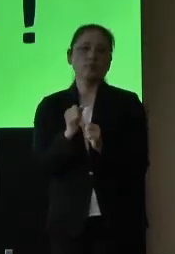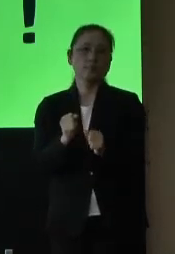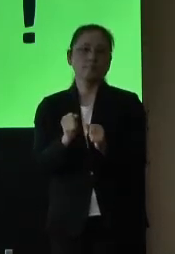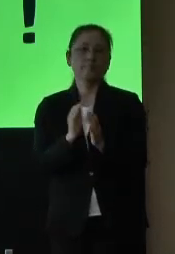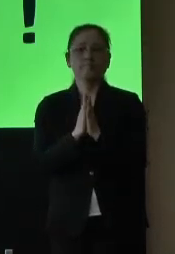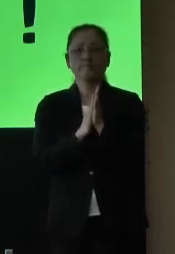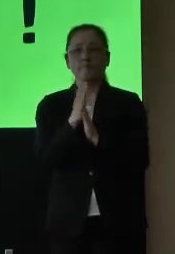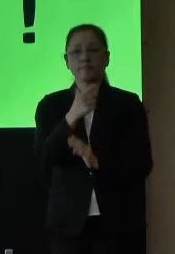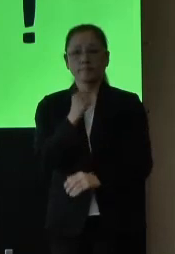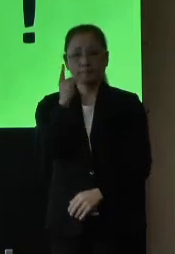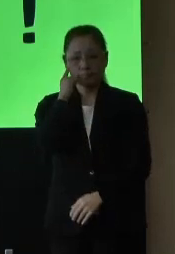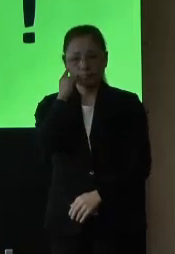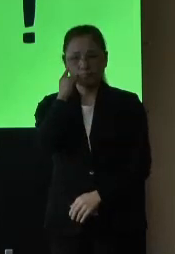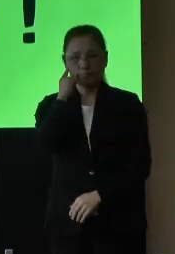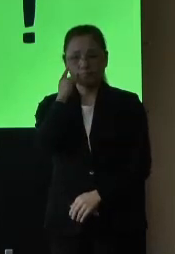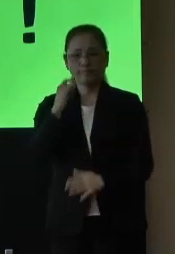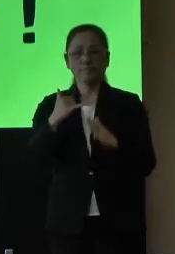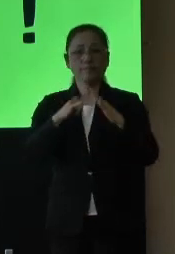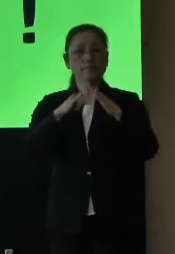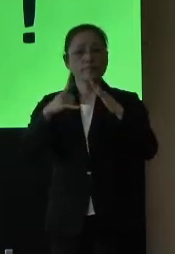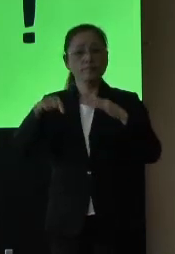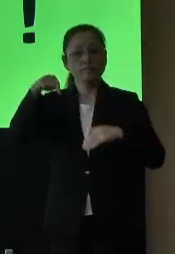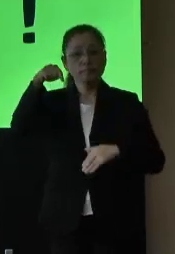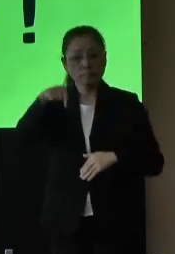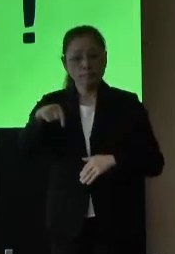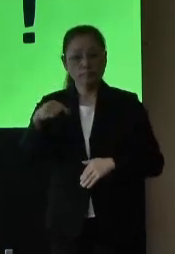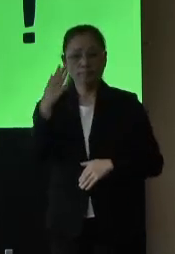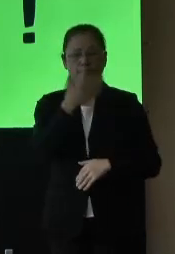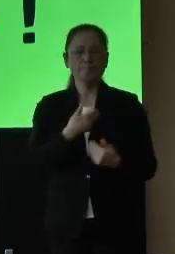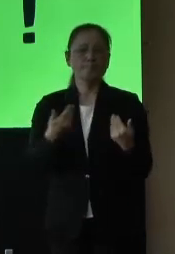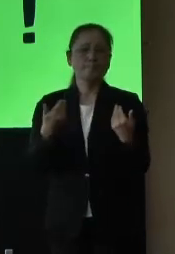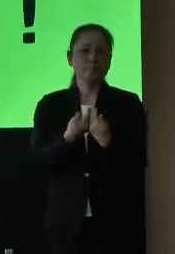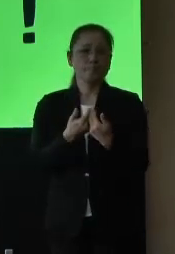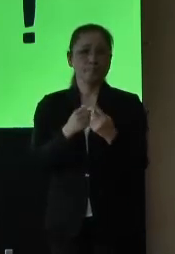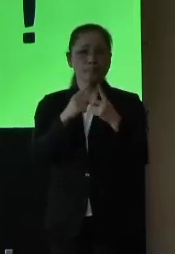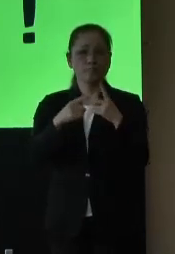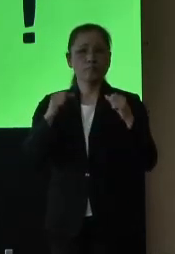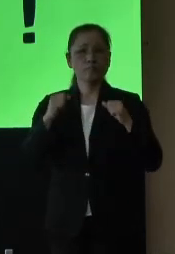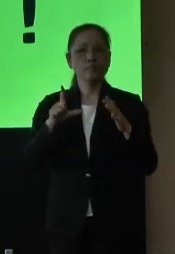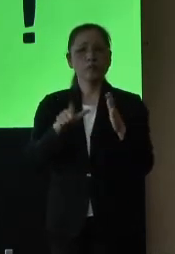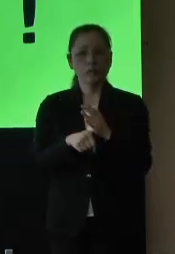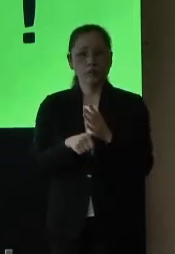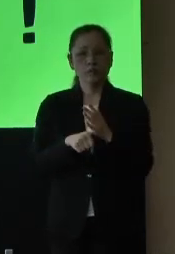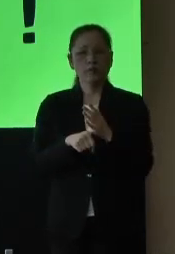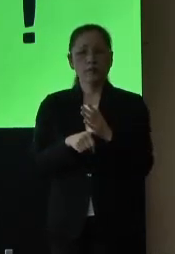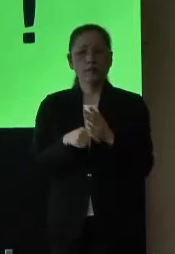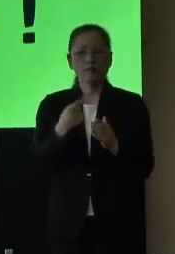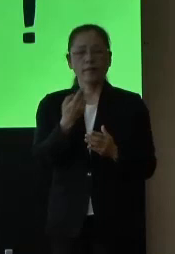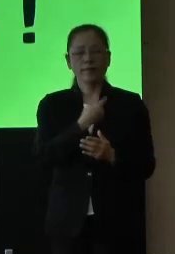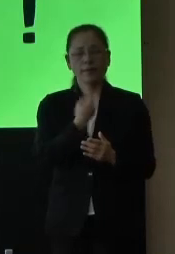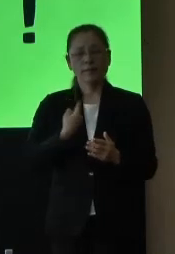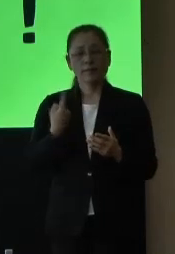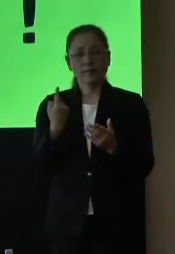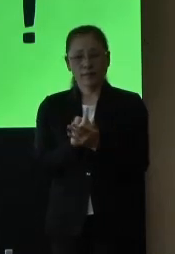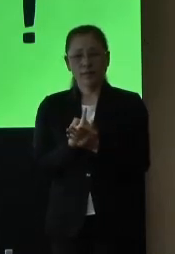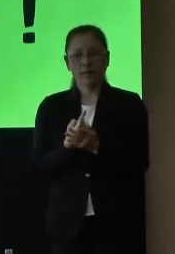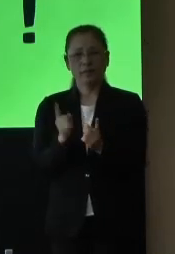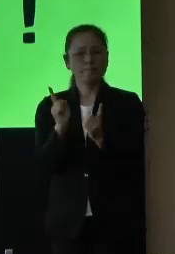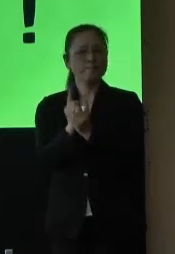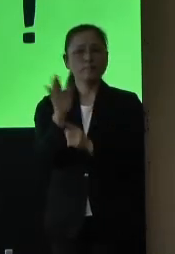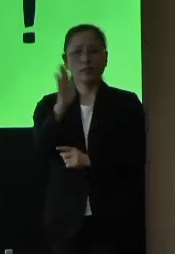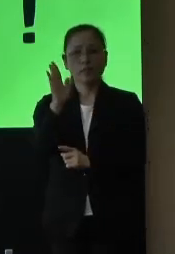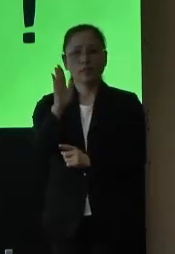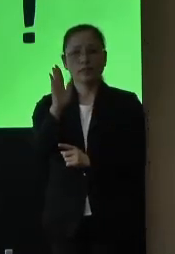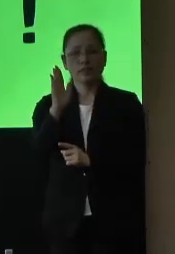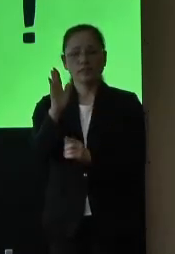します。家族の方に体調不良の方がいる場合は、できるだけ接触しないようにする